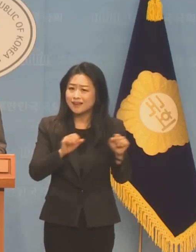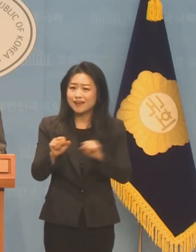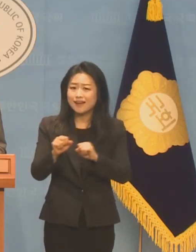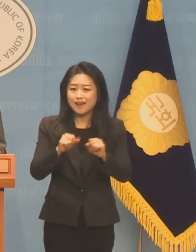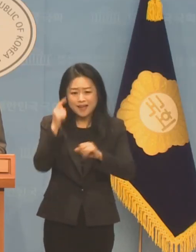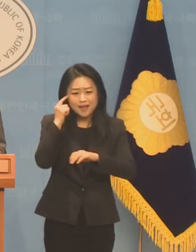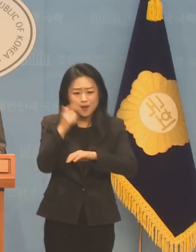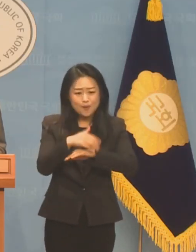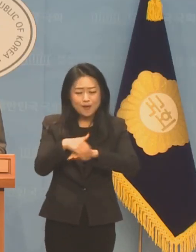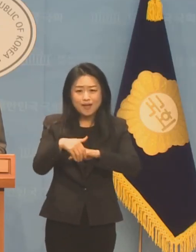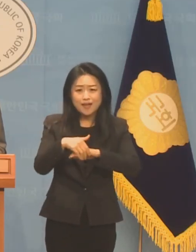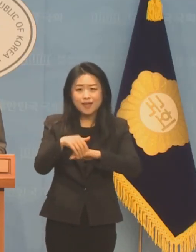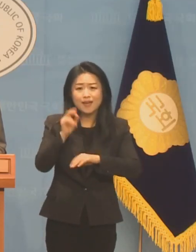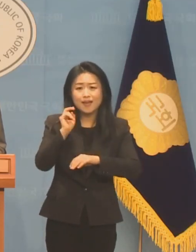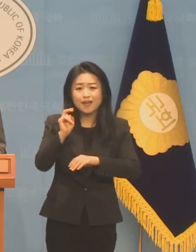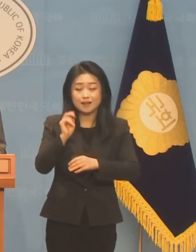있습니다.